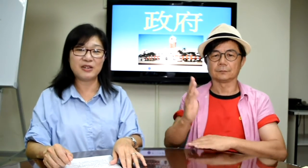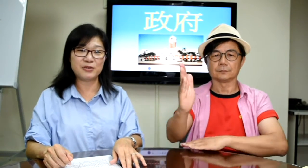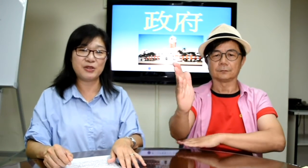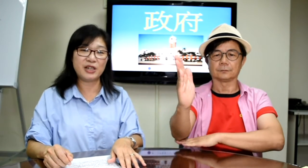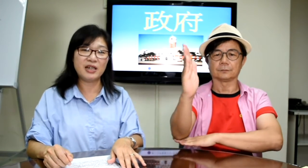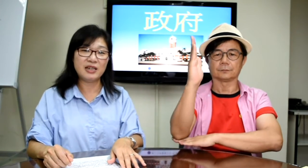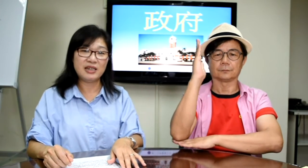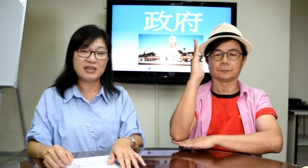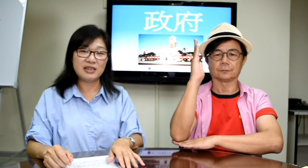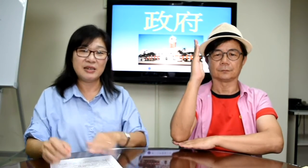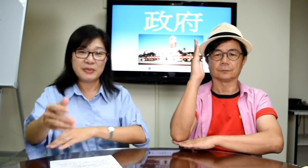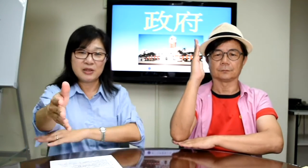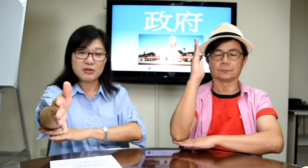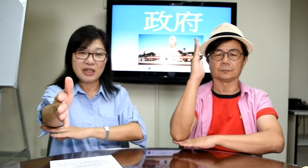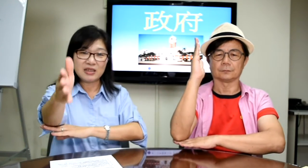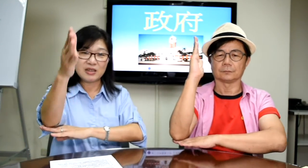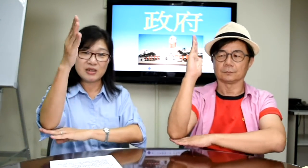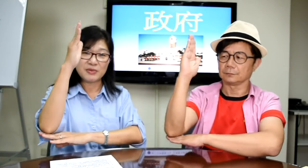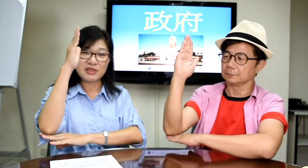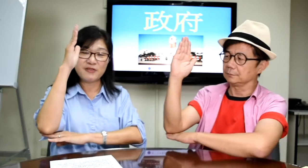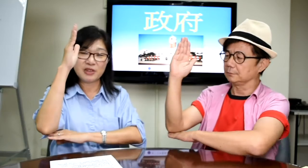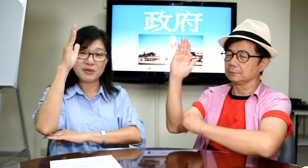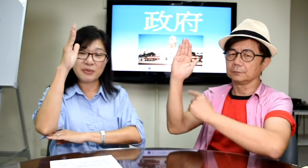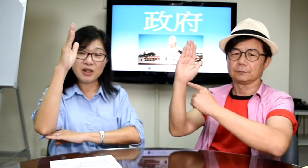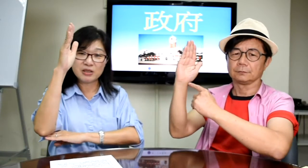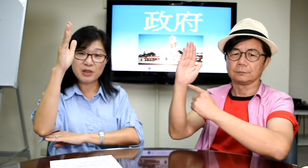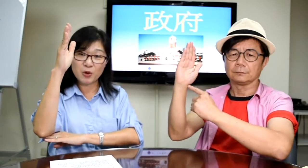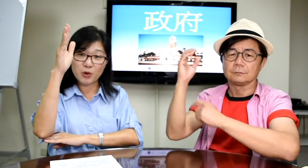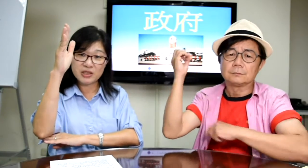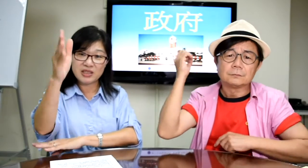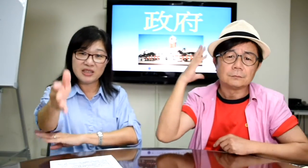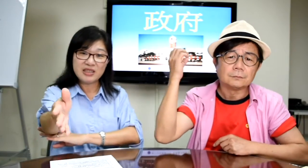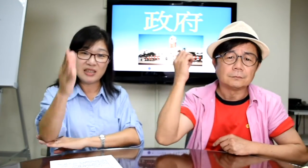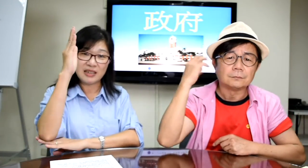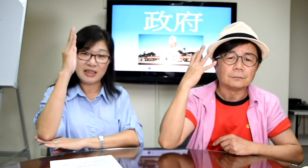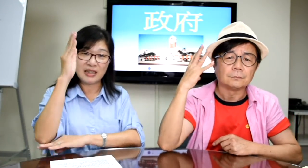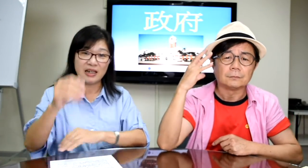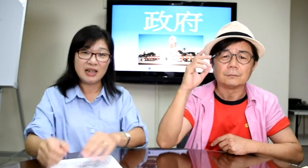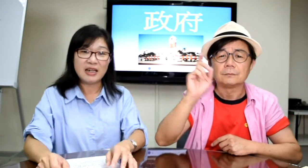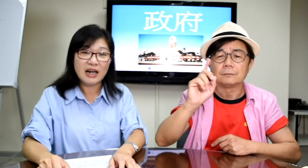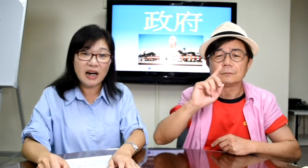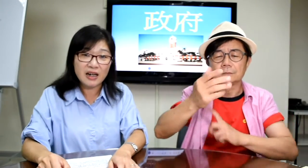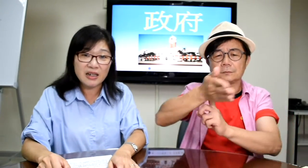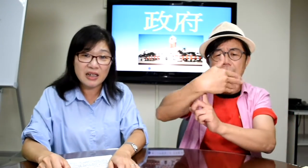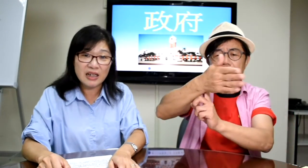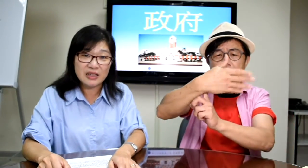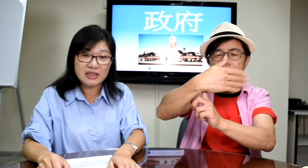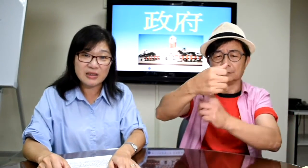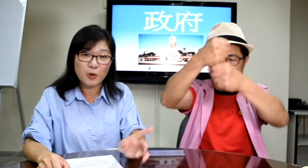学，通常的政府的门口是不是都有国旗？哦，国